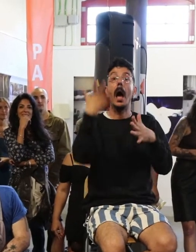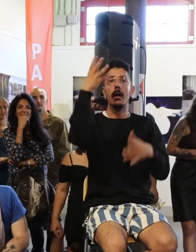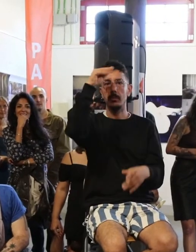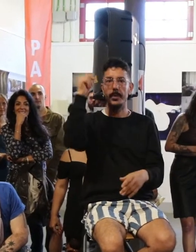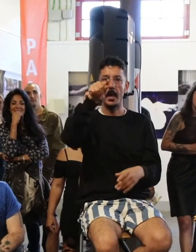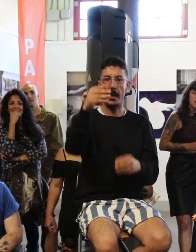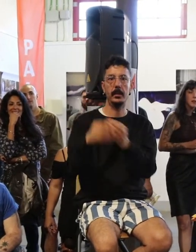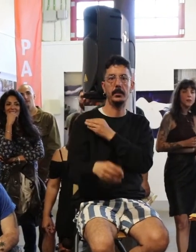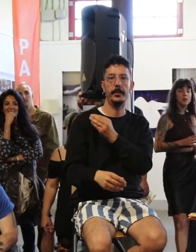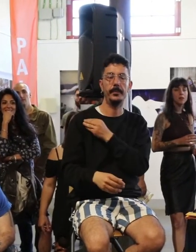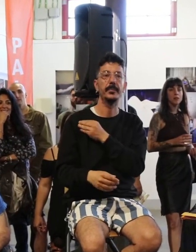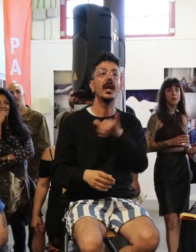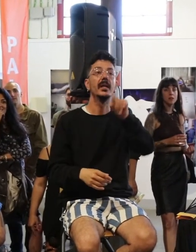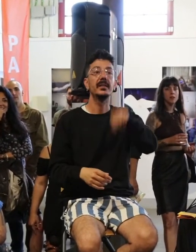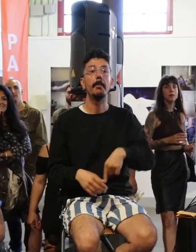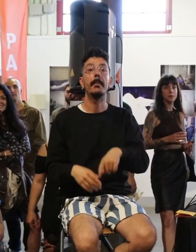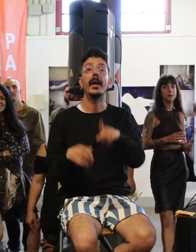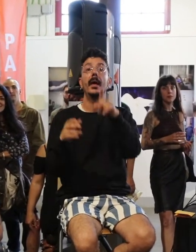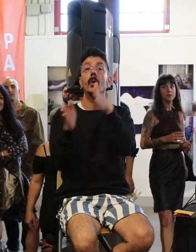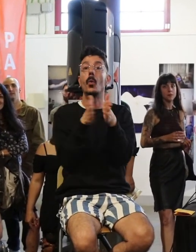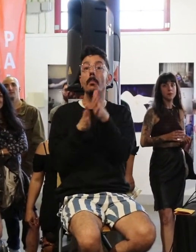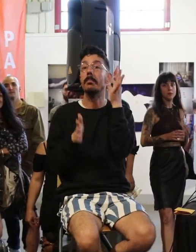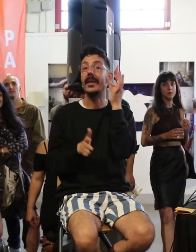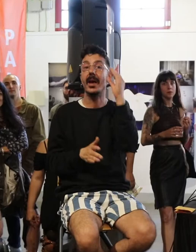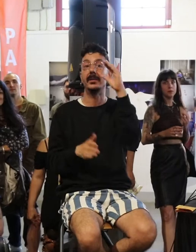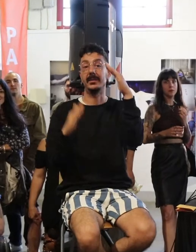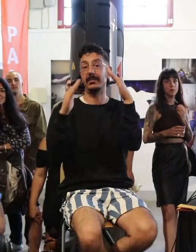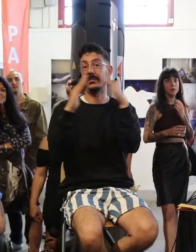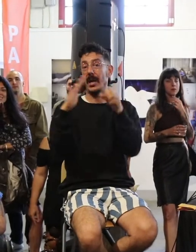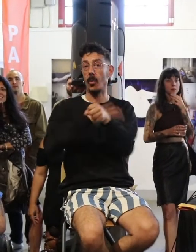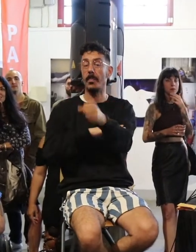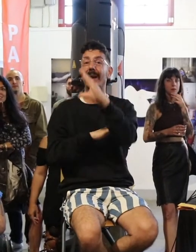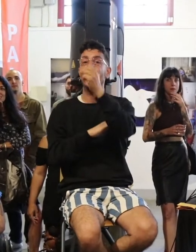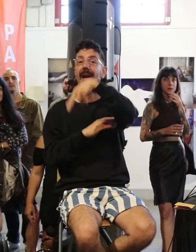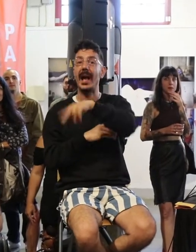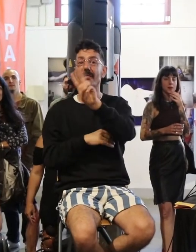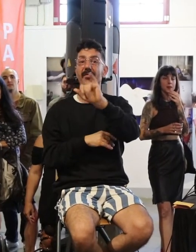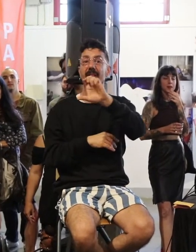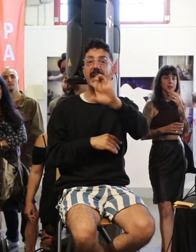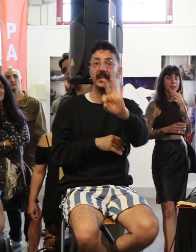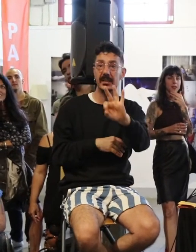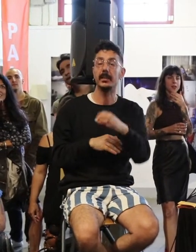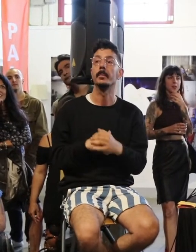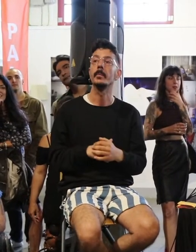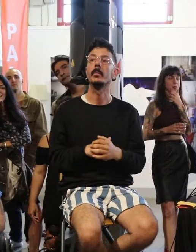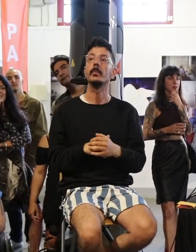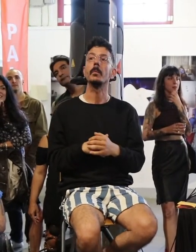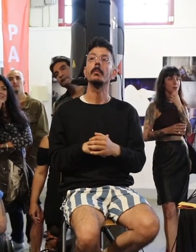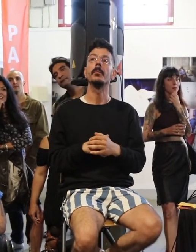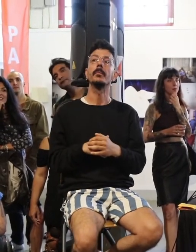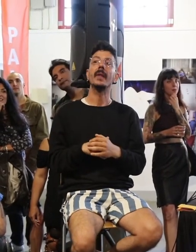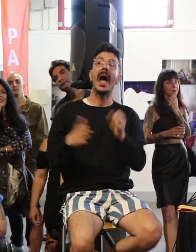Ah, i després vindran també les companyes de Can Vies, que ens han regalat. Hi ha tres instal·lacions al final de l'Expo que no formen part de la